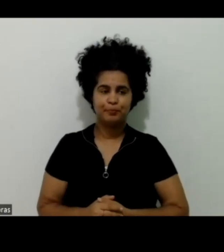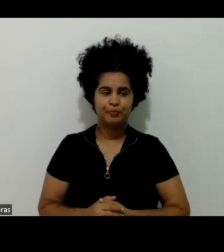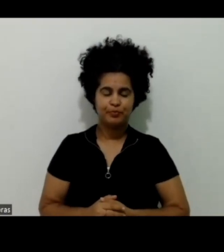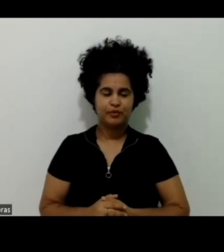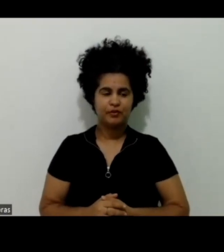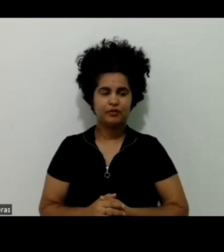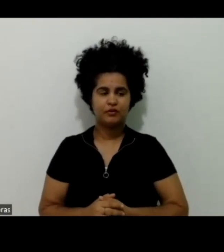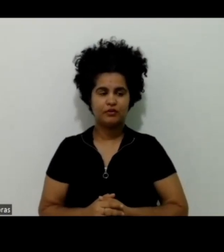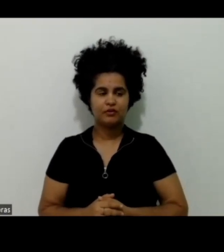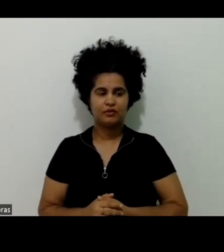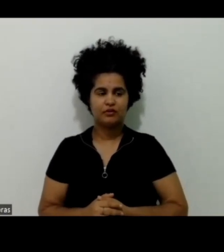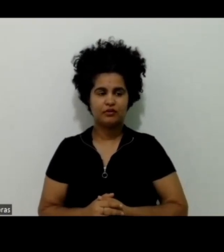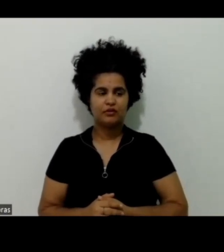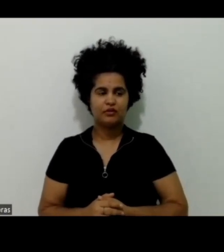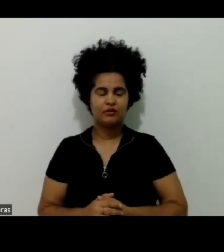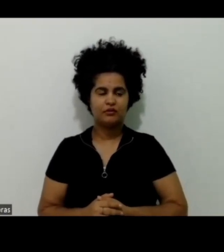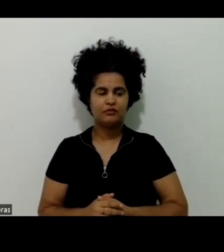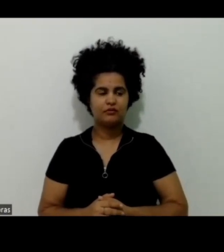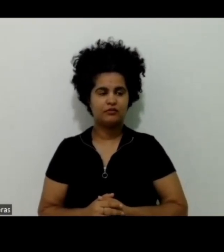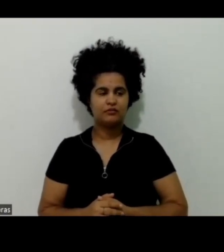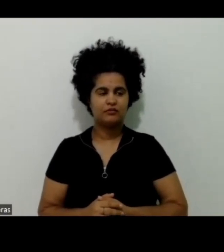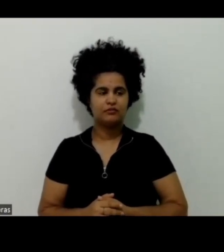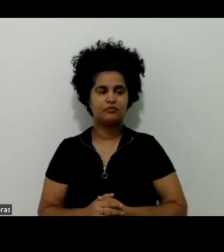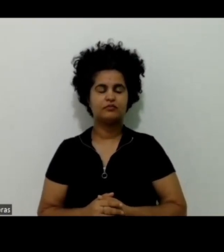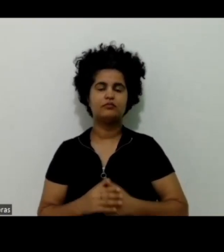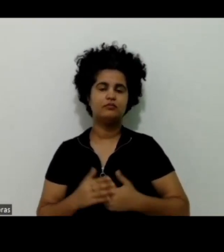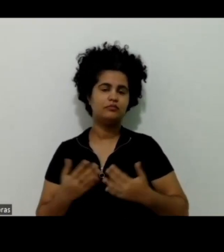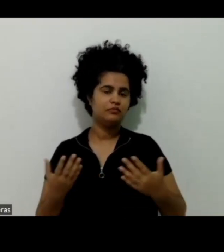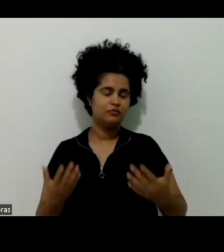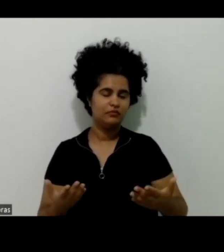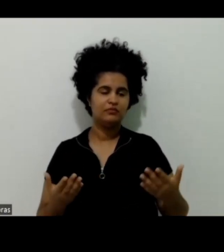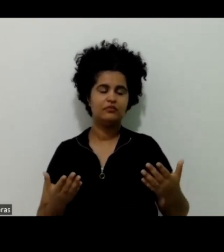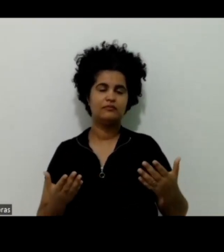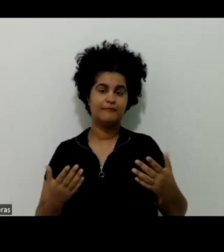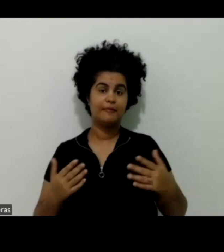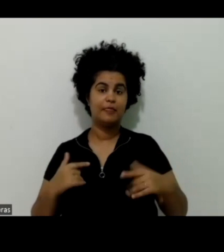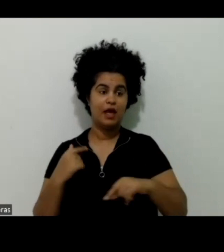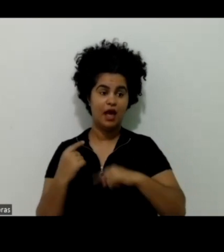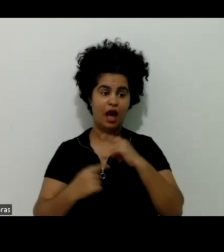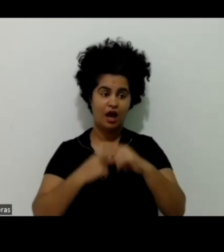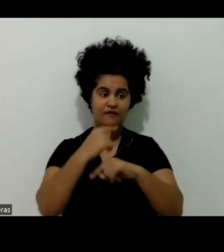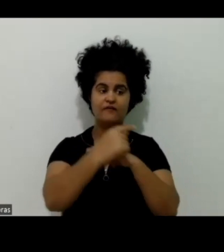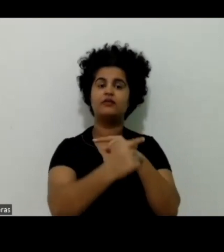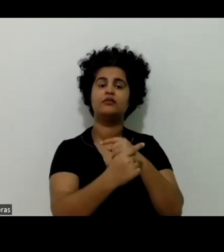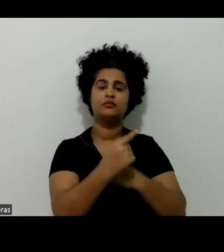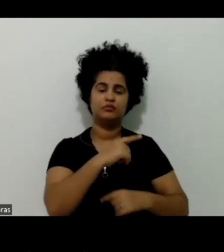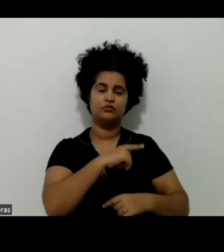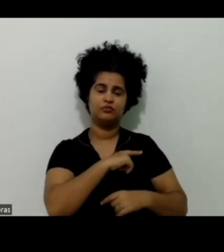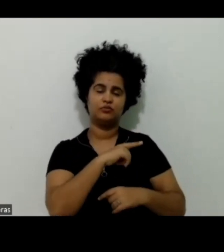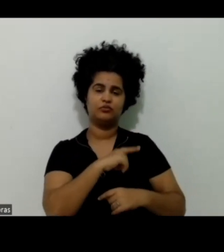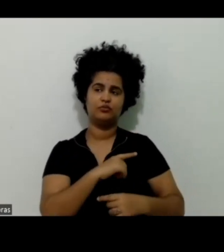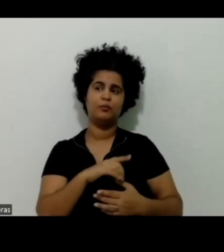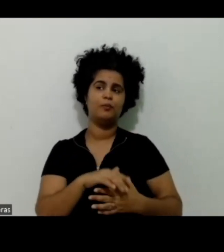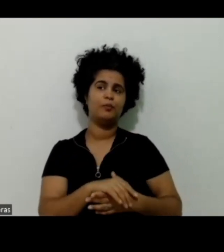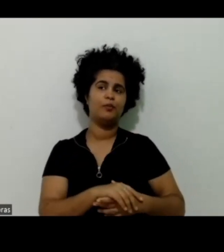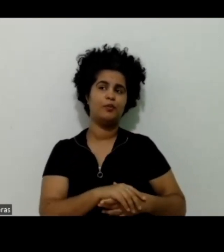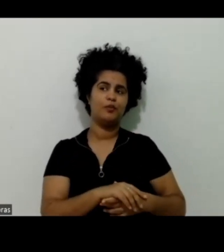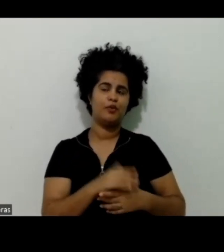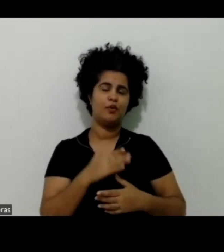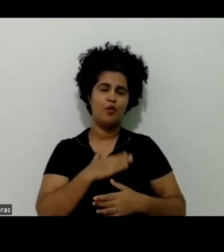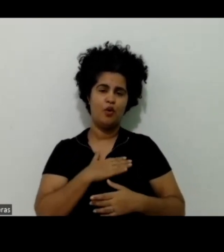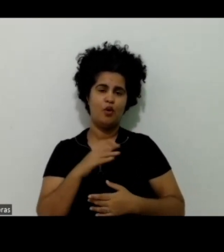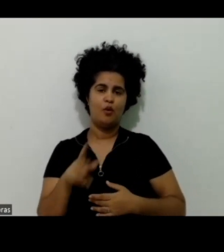né, conquistados historicamente. Junto a isso, um avanço, né, e aí eu gosto muito de um texto da professora